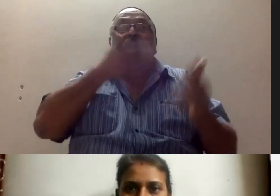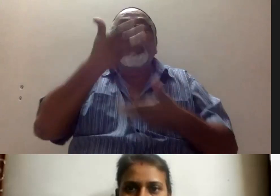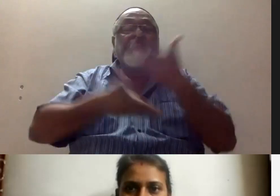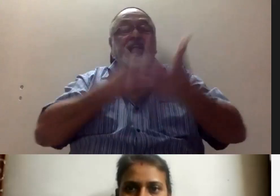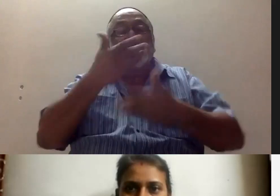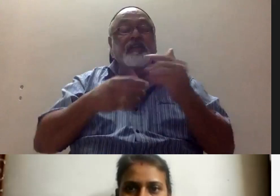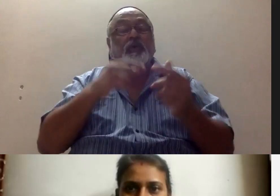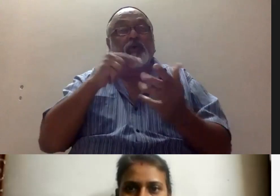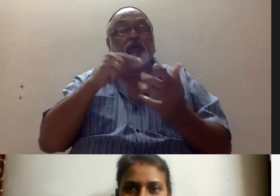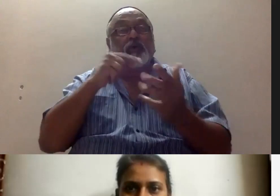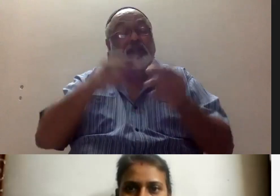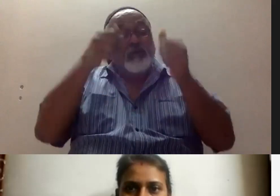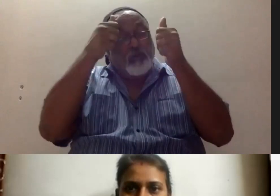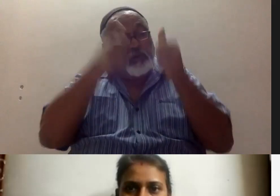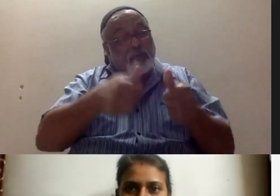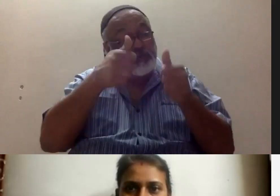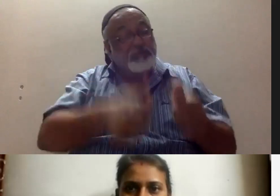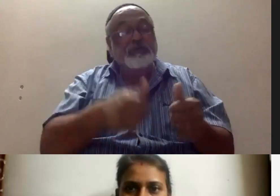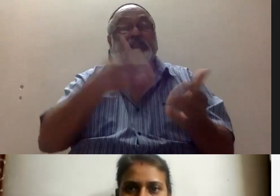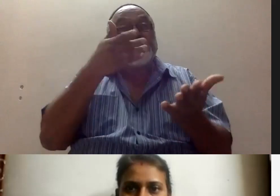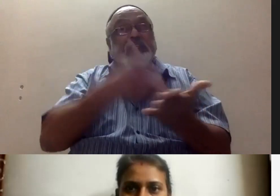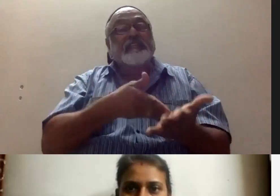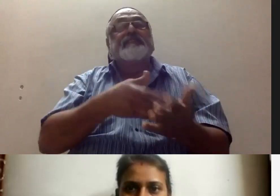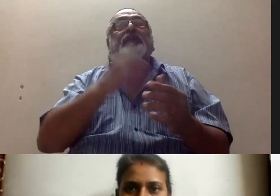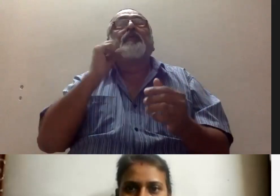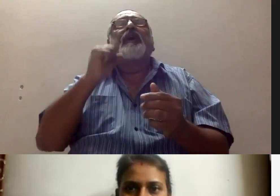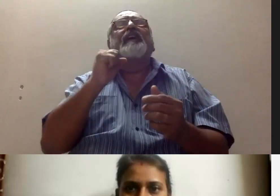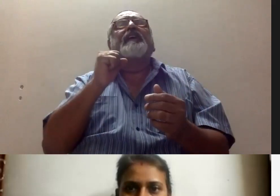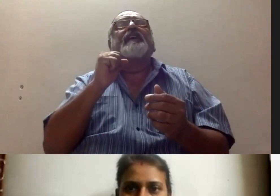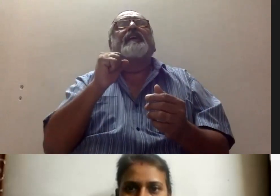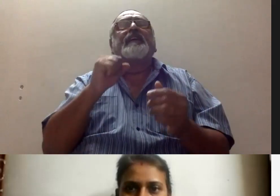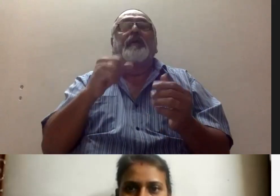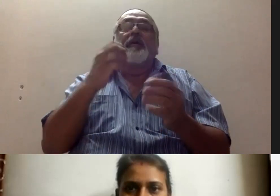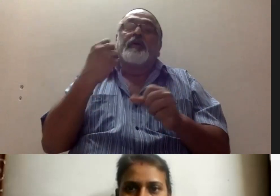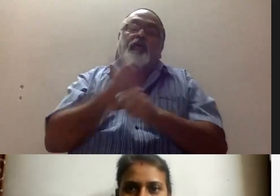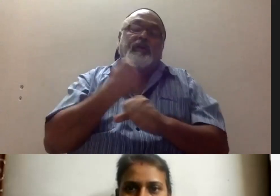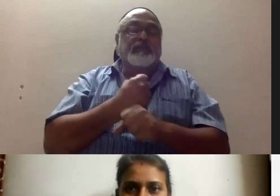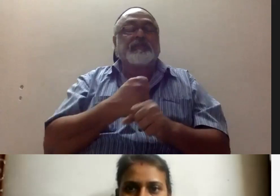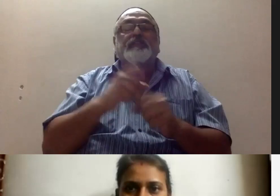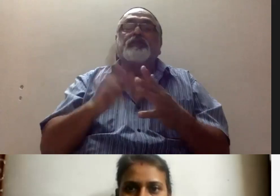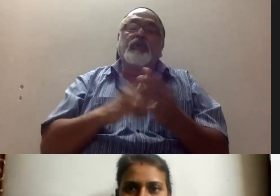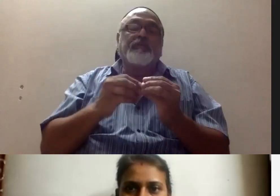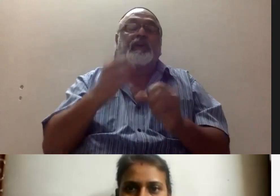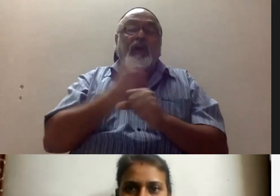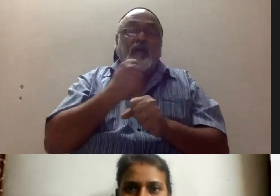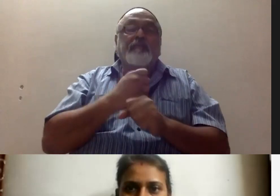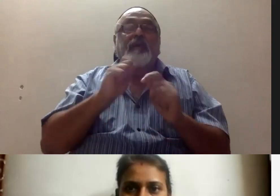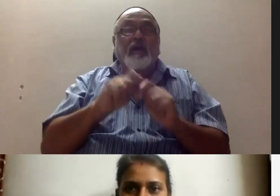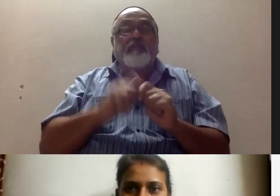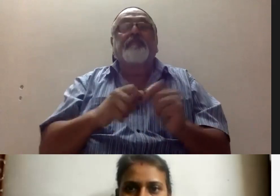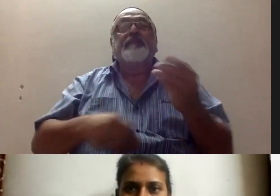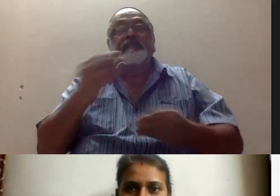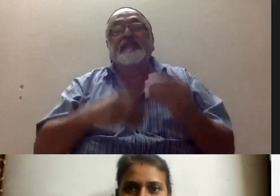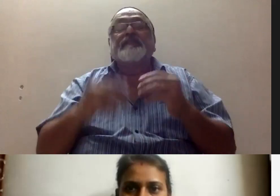उसी पे जोर इसलिए हम दे रहे थे कि हम रोजगार तो जरूरी है, ठीक है, आपने स्किल ले लिया या आप रोजगार पे